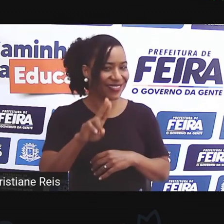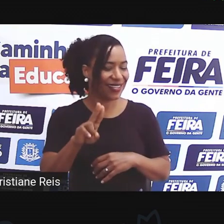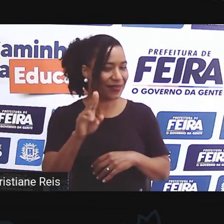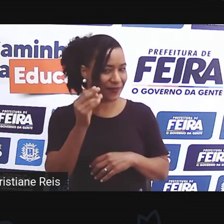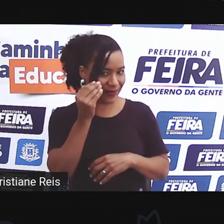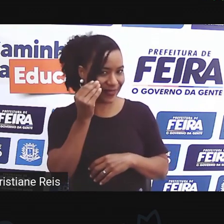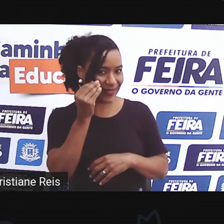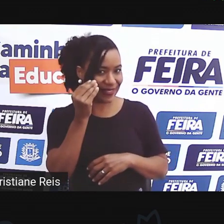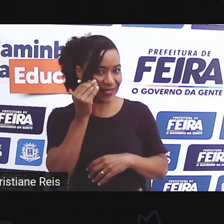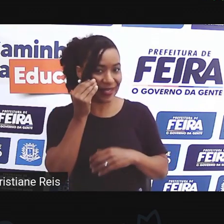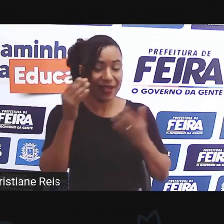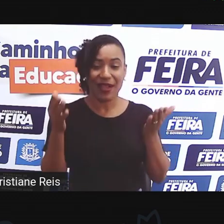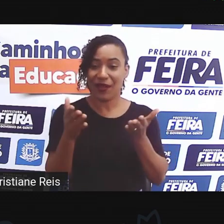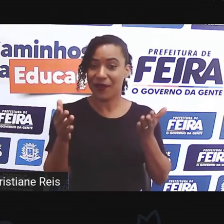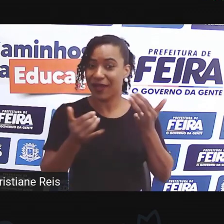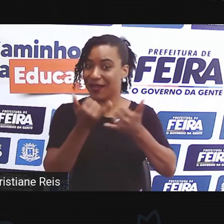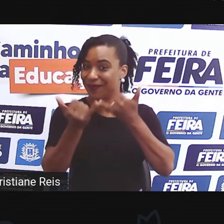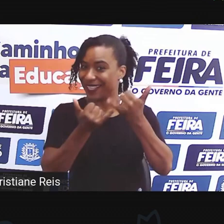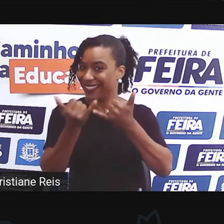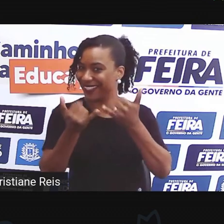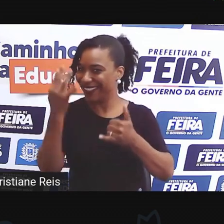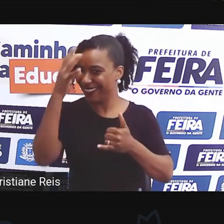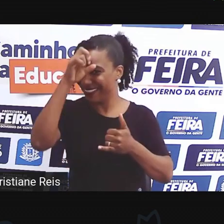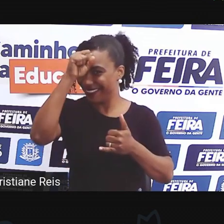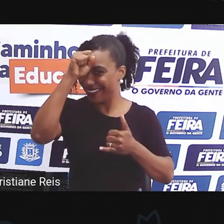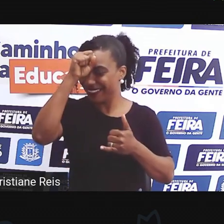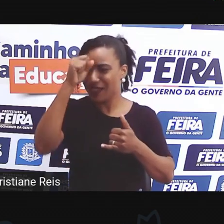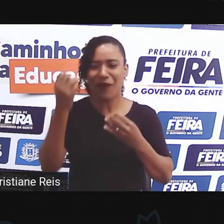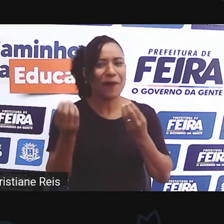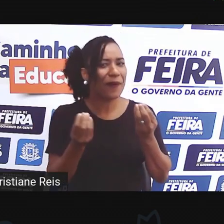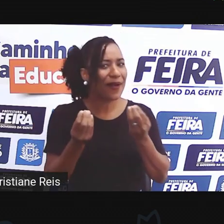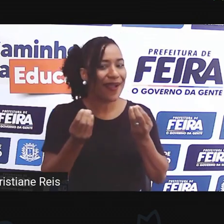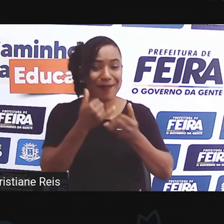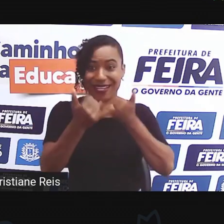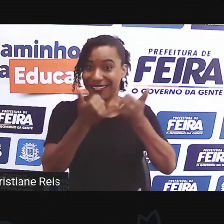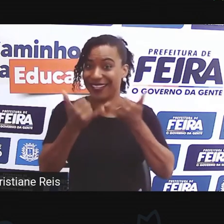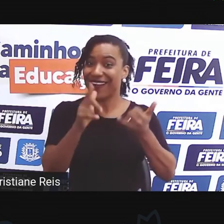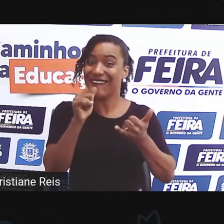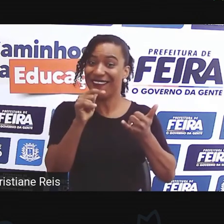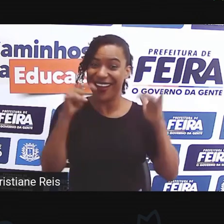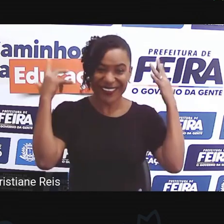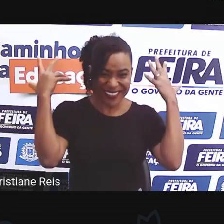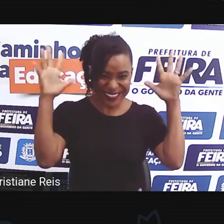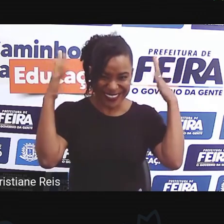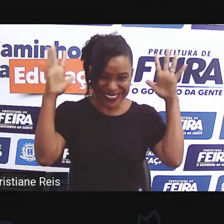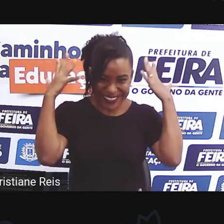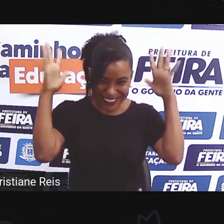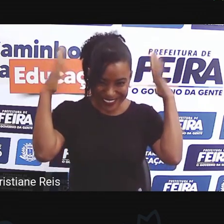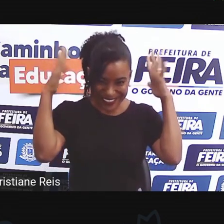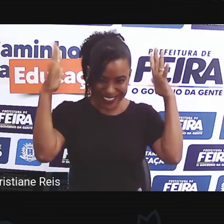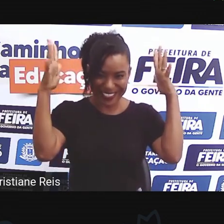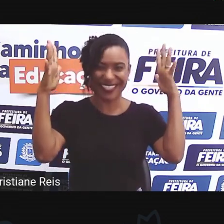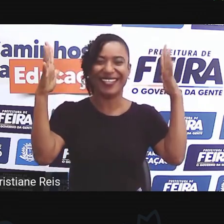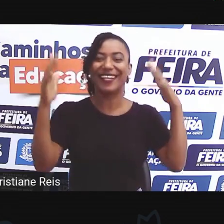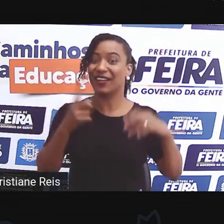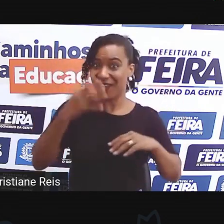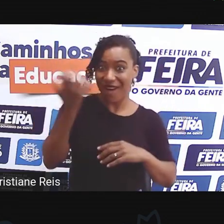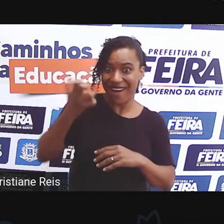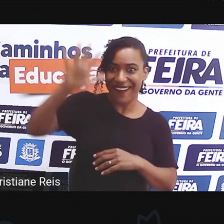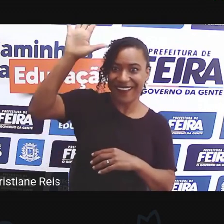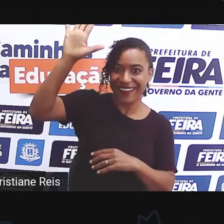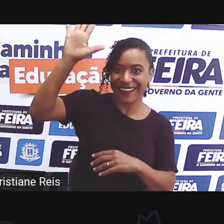agora vamos aprender uma brincadeira. Uma brincadeira com água. Quem aqui gosta de brincar com água, levanta